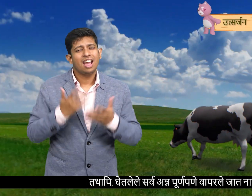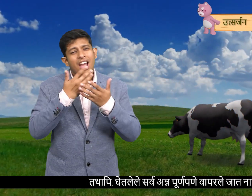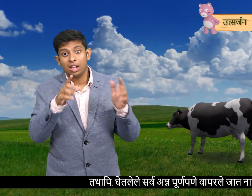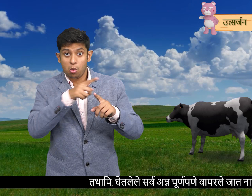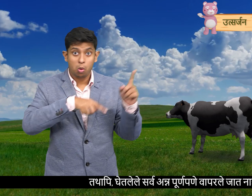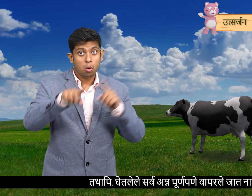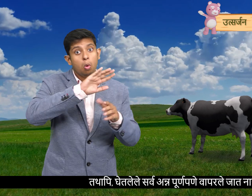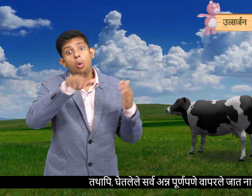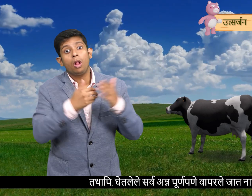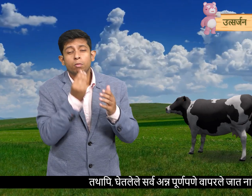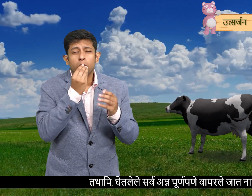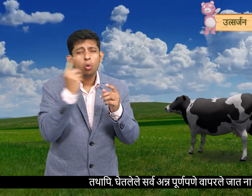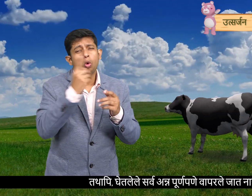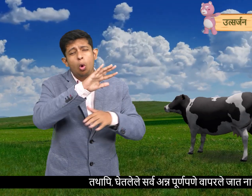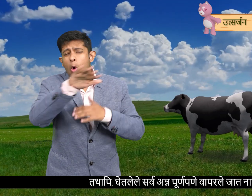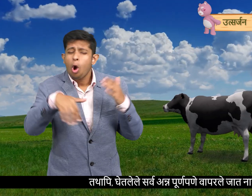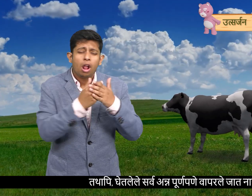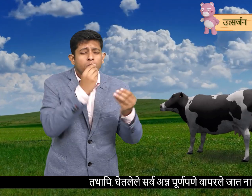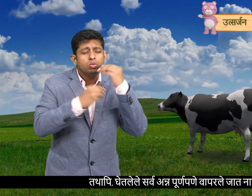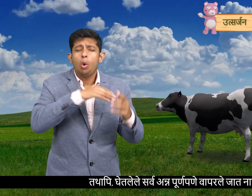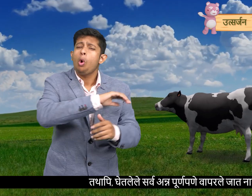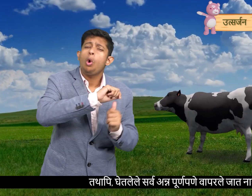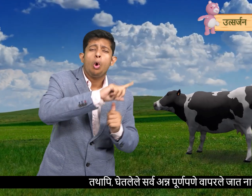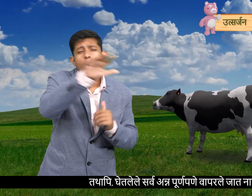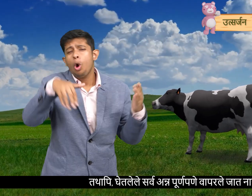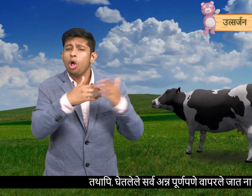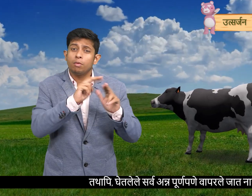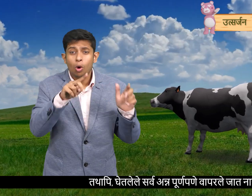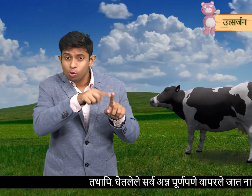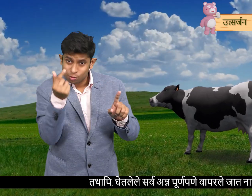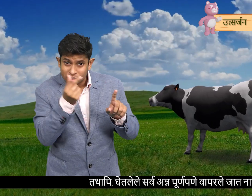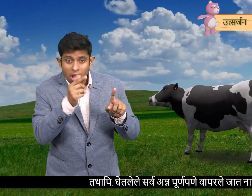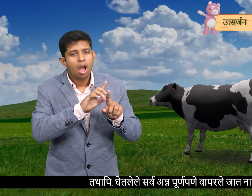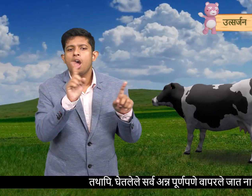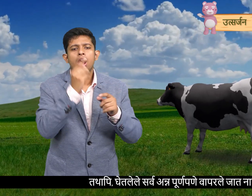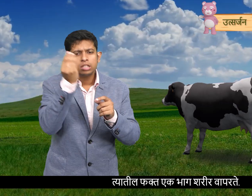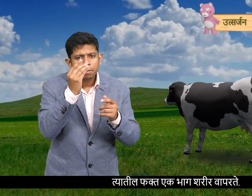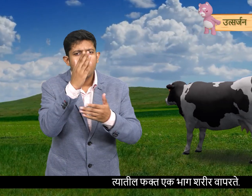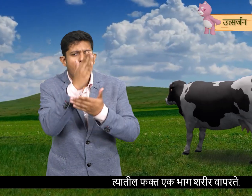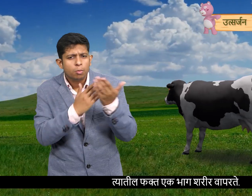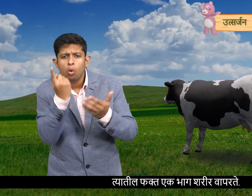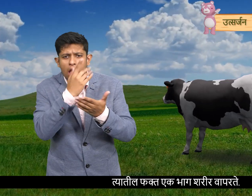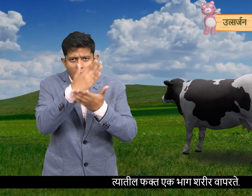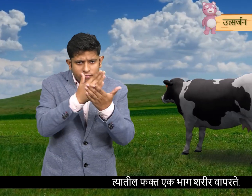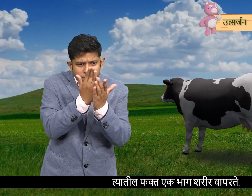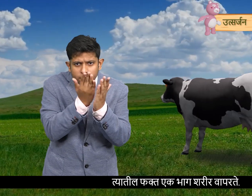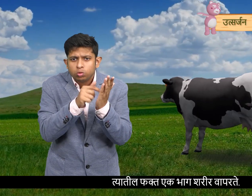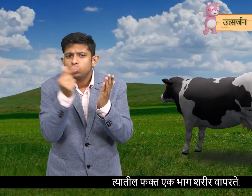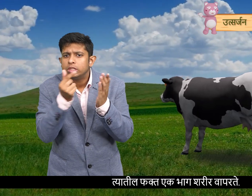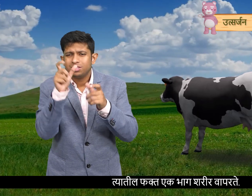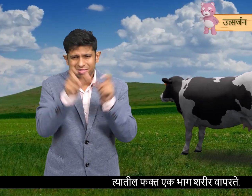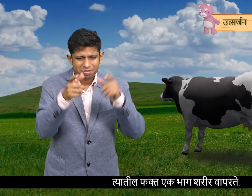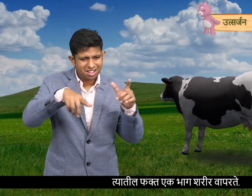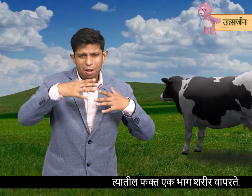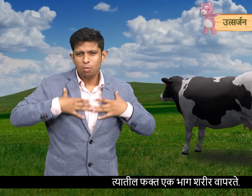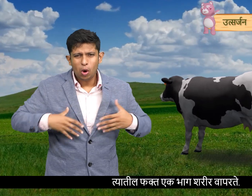तथापि घेतलेले सर्व अन्न पूर्णपणे वापरले जात नाही. त्यातील फक्त एक